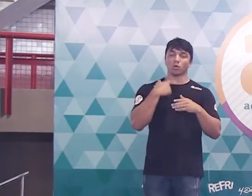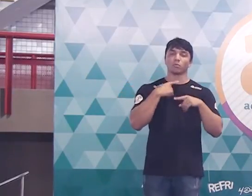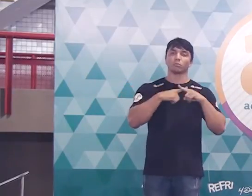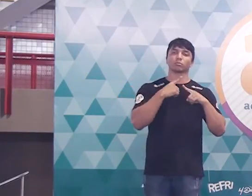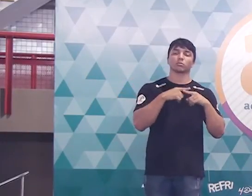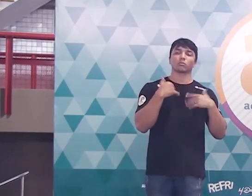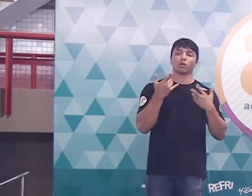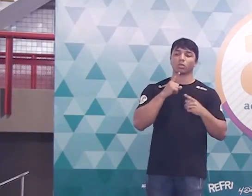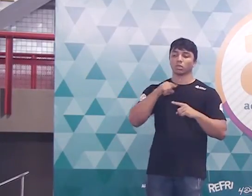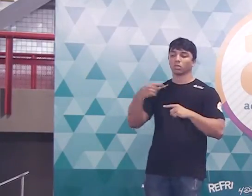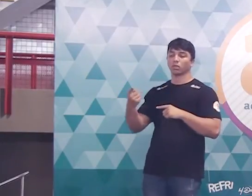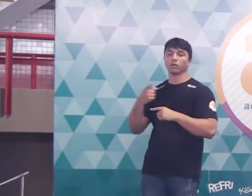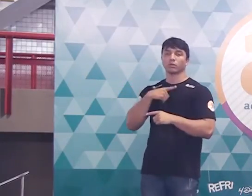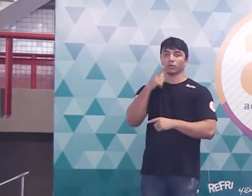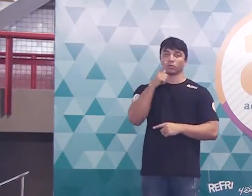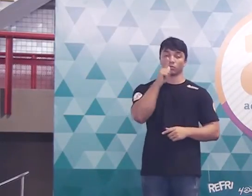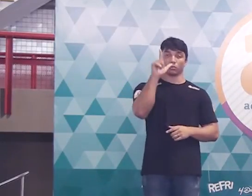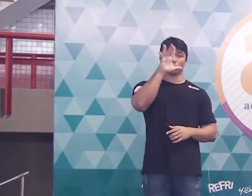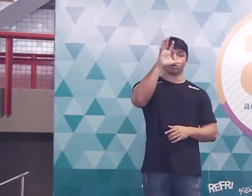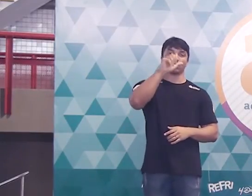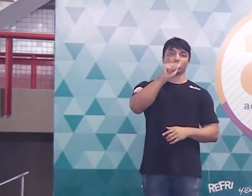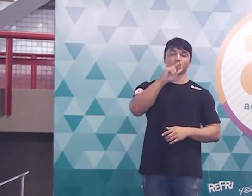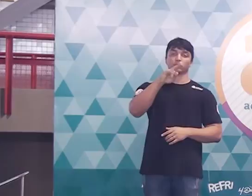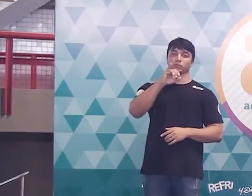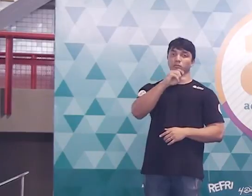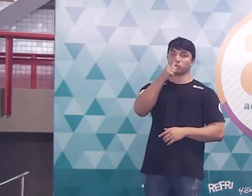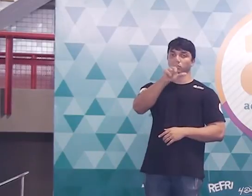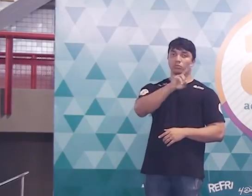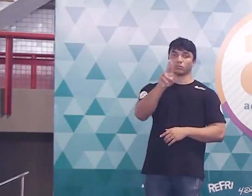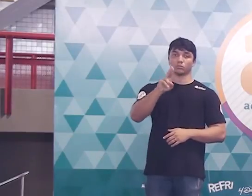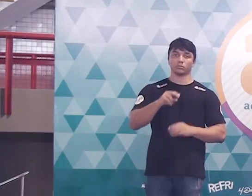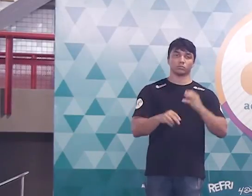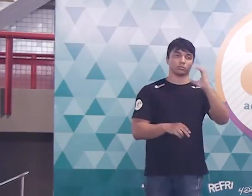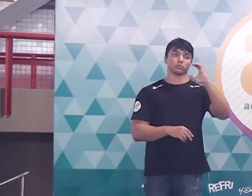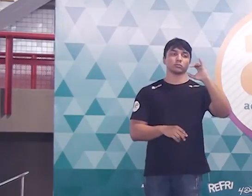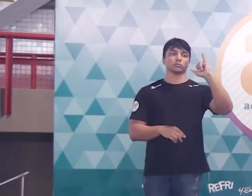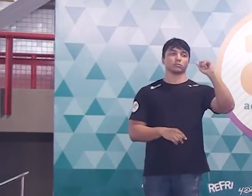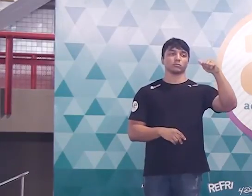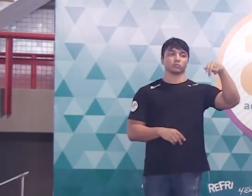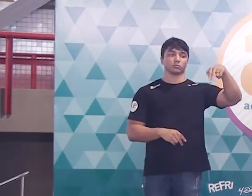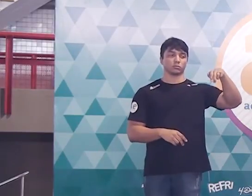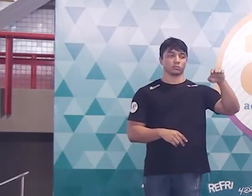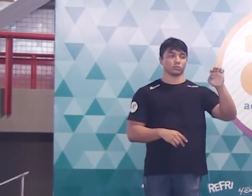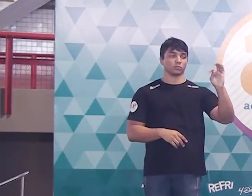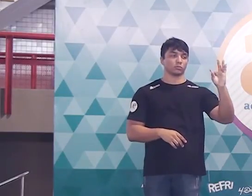gás que pode matar por asfixia, cianeto, o cianeto,